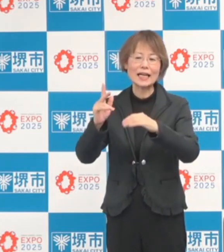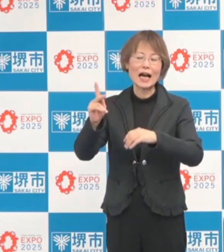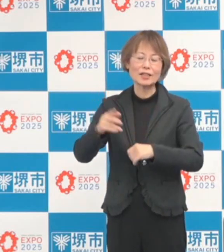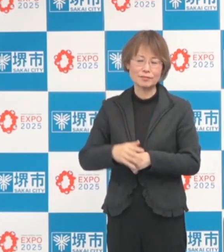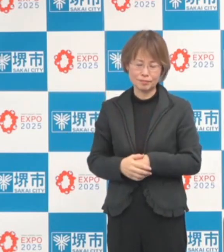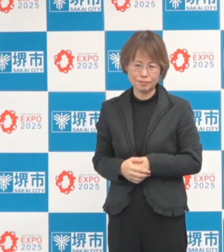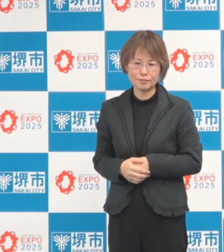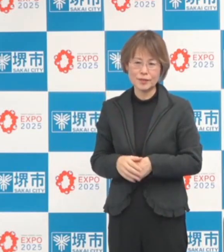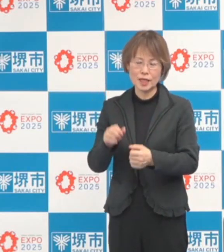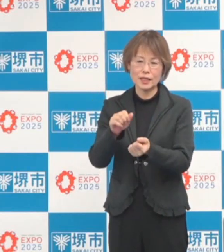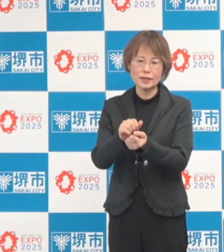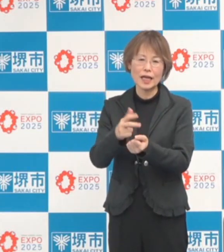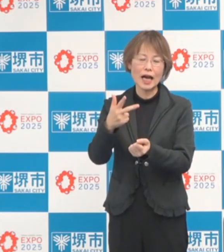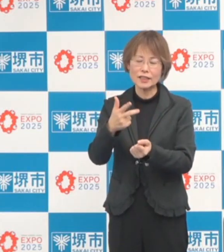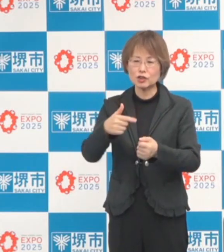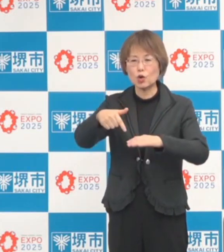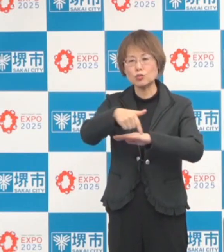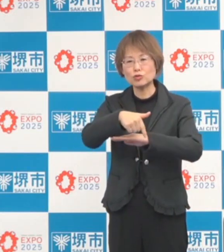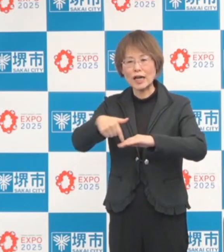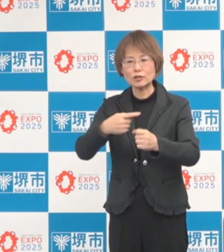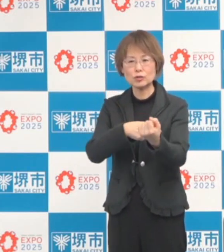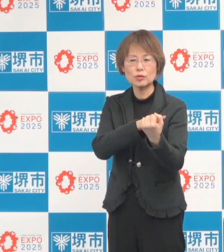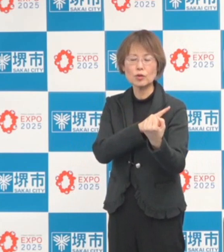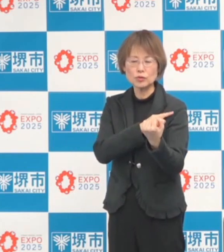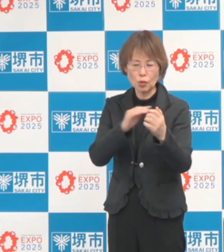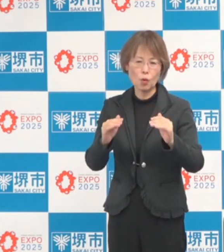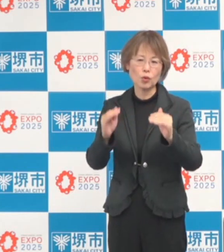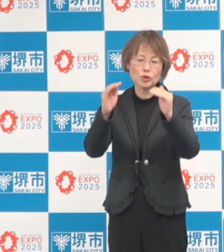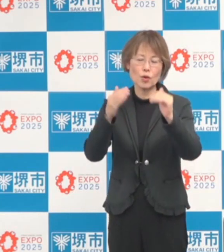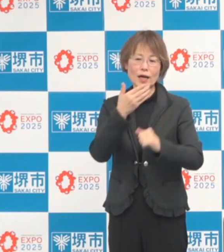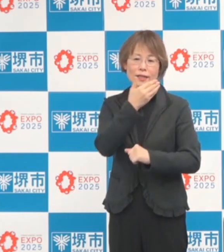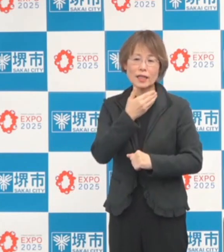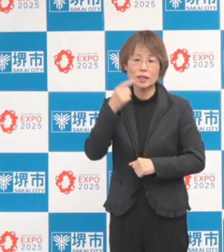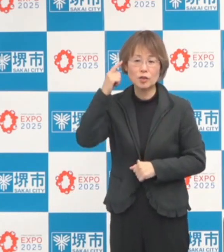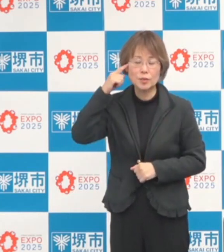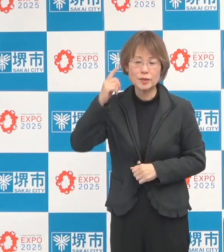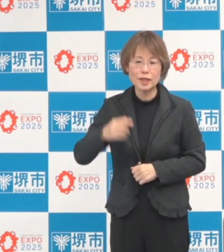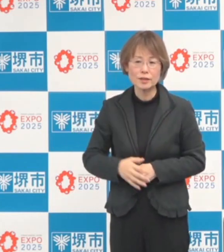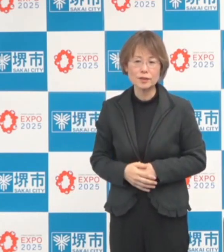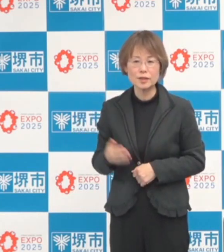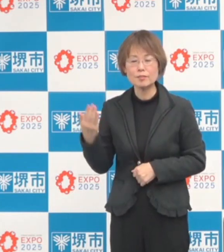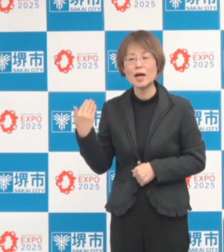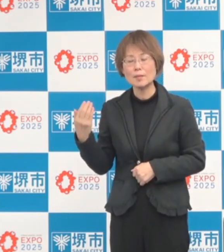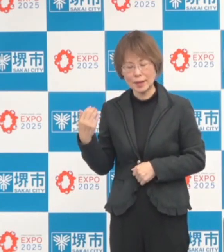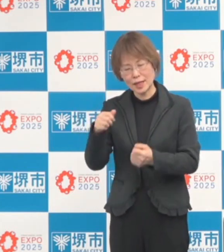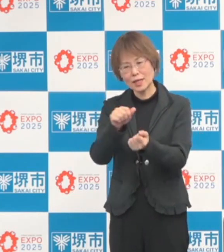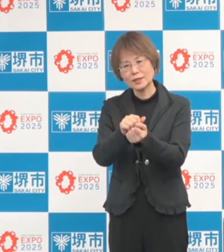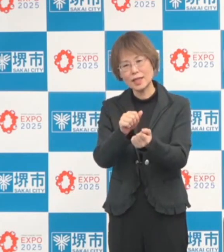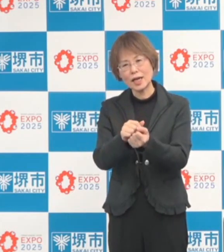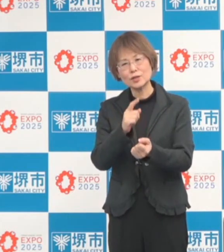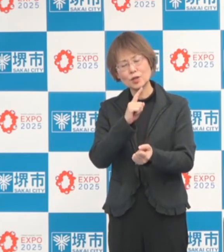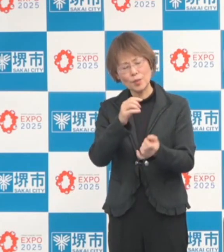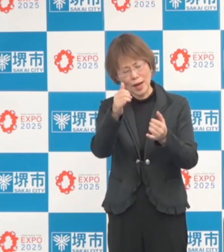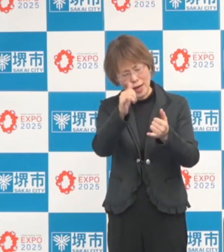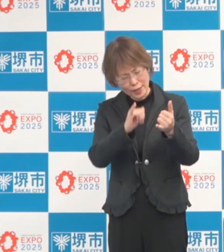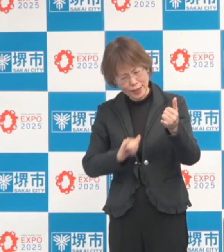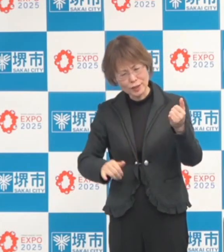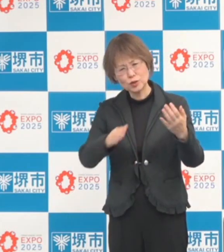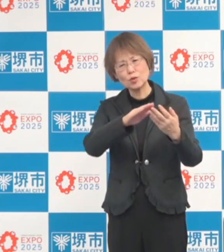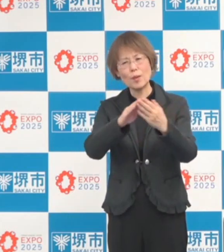ランド力の向上というところも非常に重要だと思っています。これまでこの堺というのは歴史の街とされながらも、なか